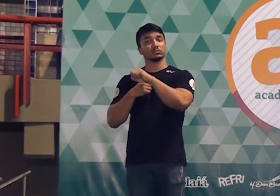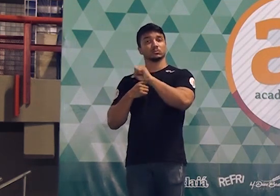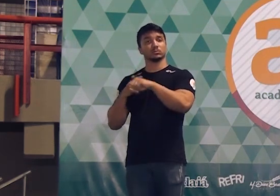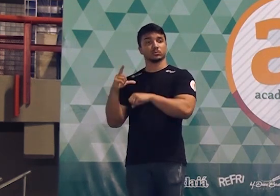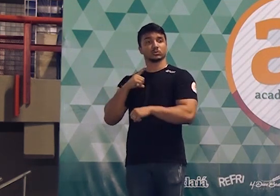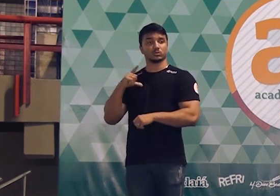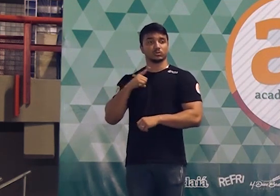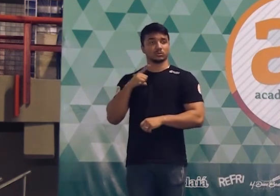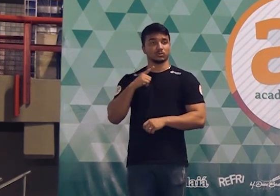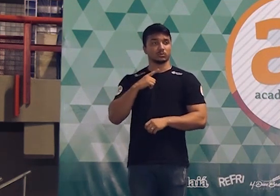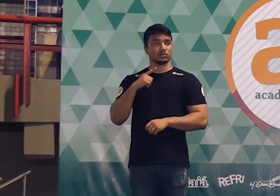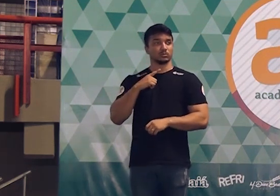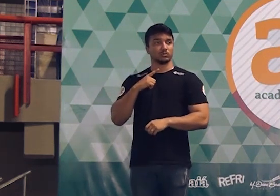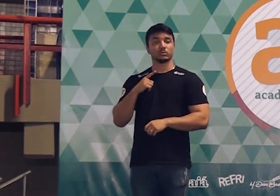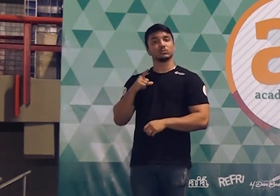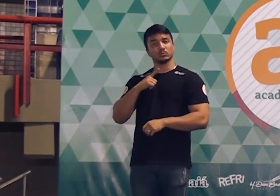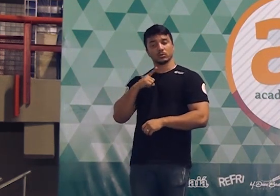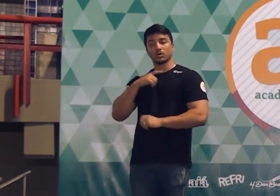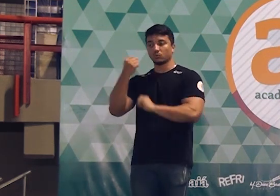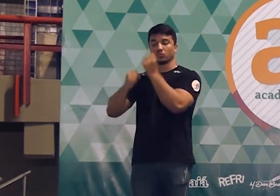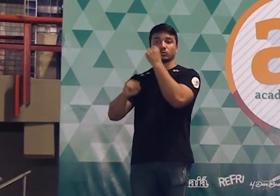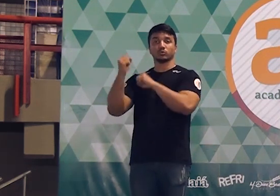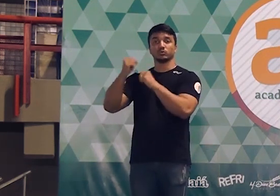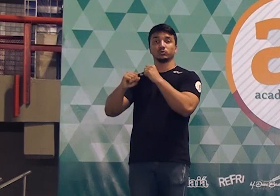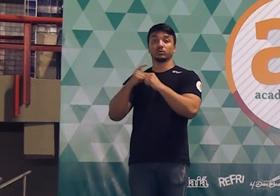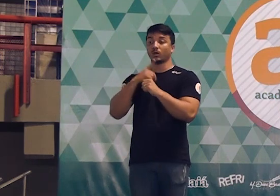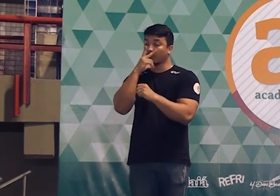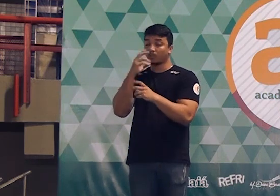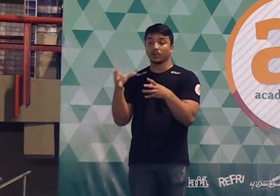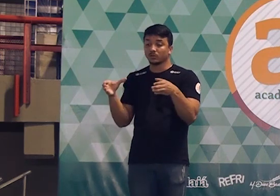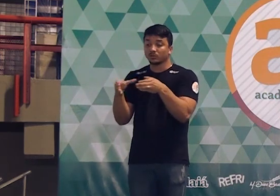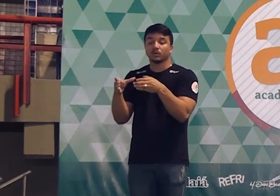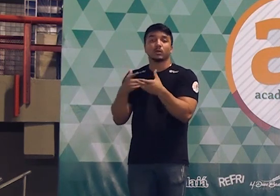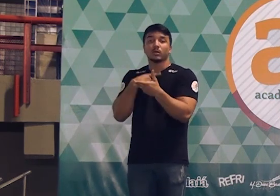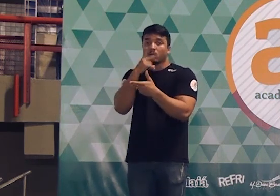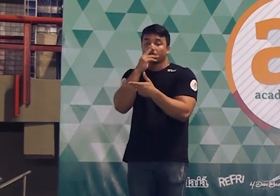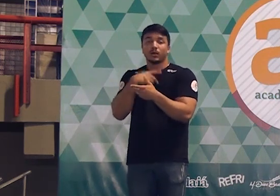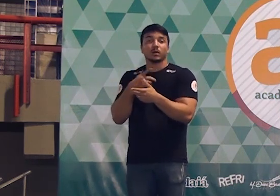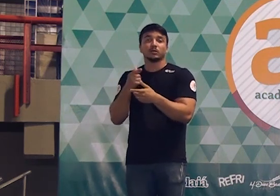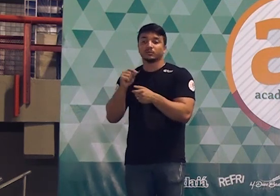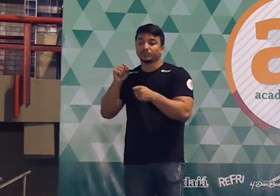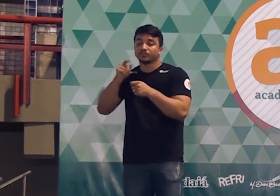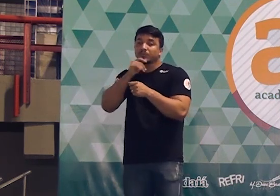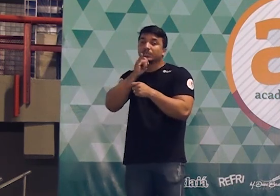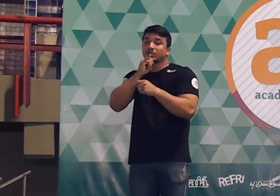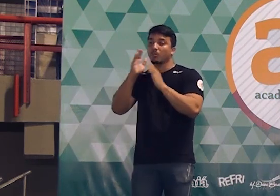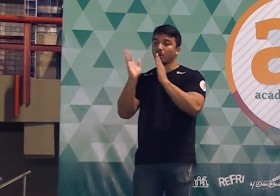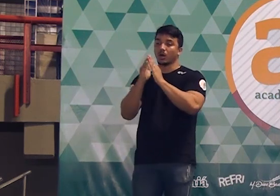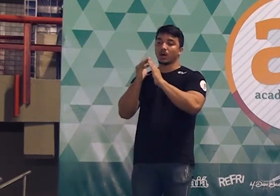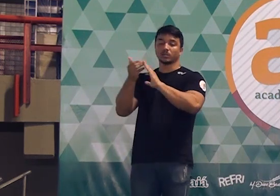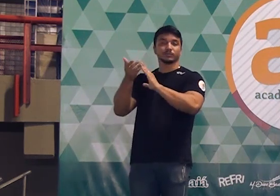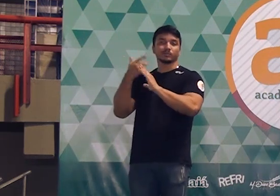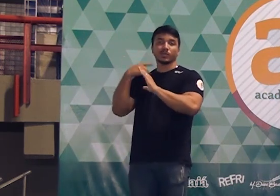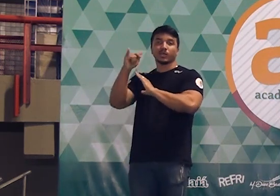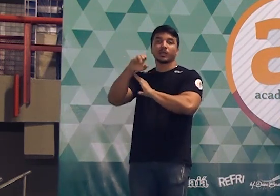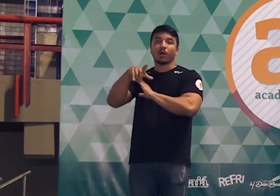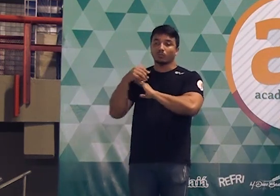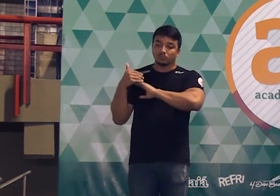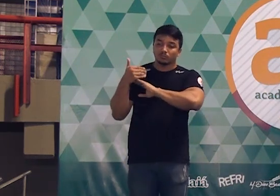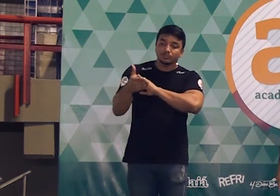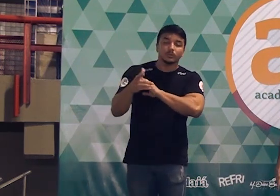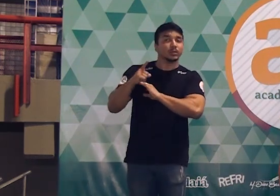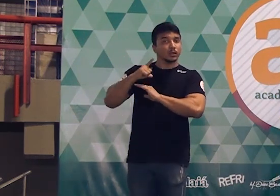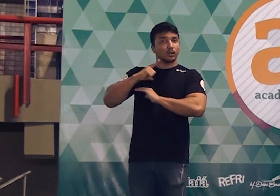Tinha, pessoal. Claro que tinha. Eram pequenas fabriquetas de fundo de quintal, pequenas fábricas,